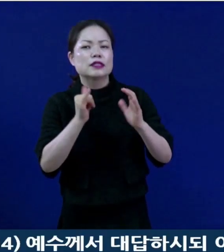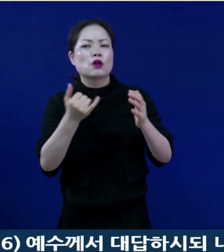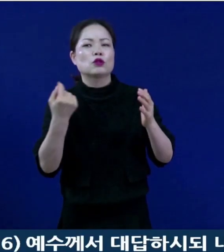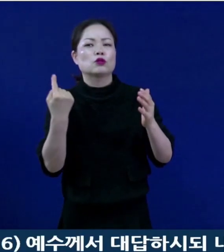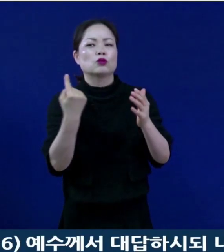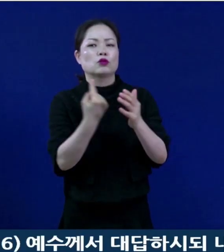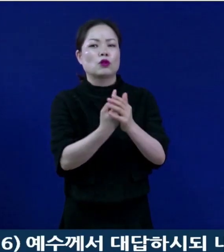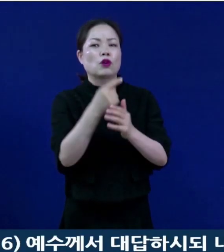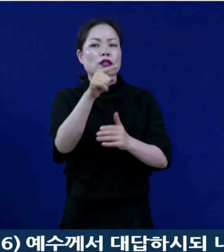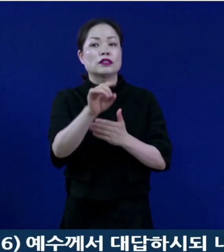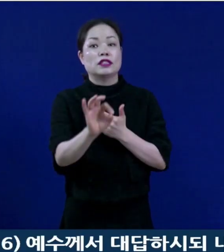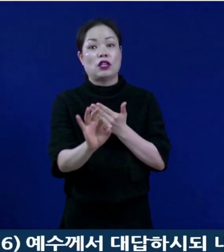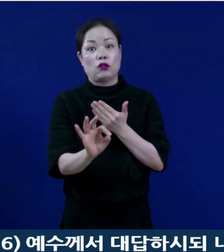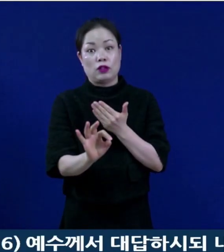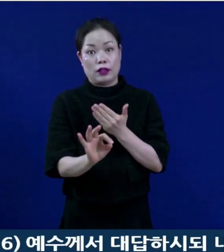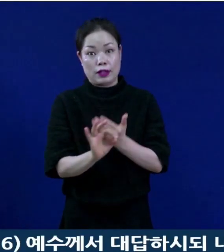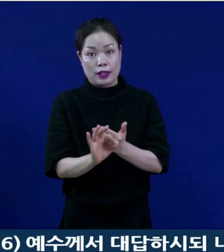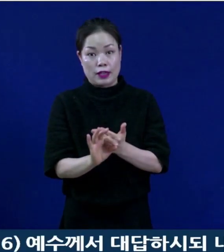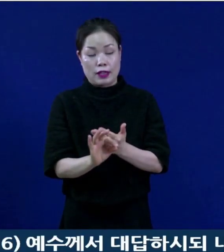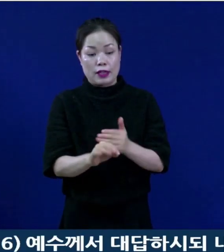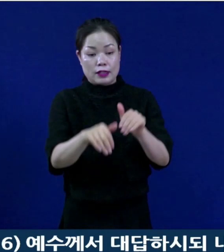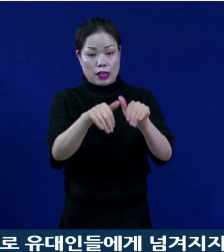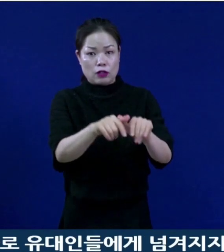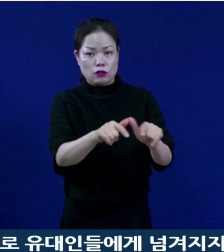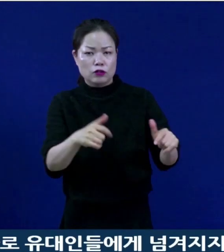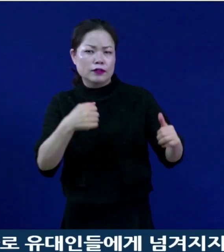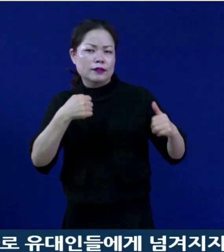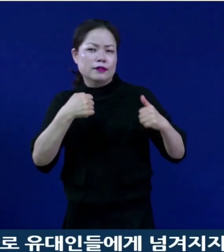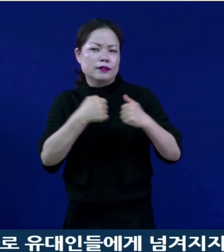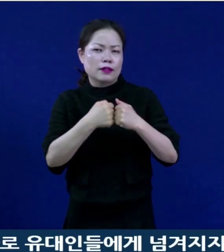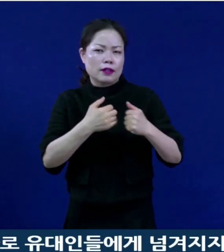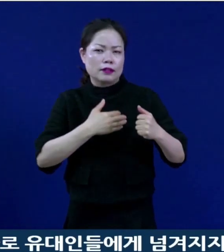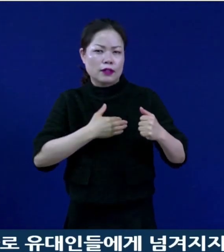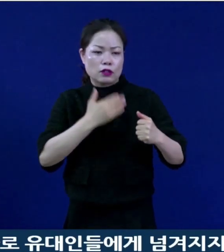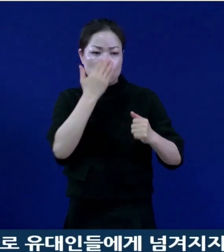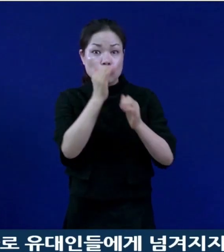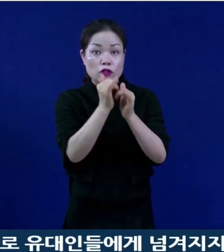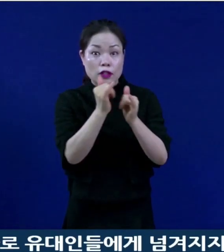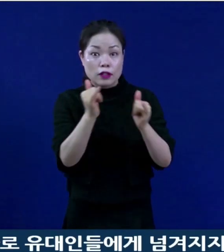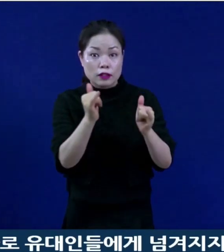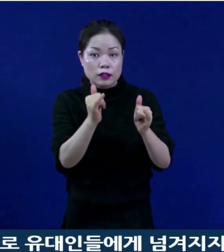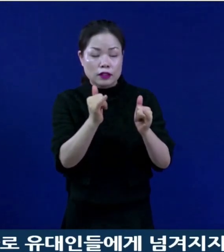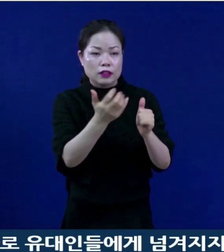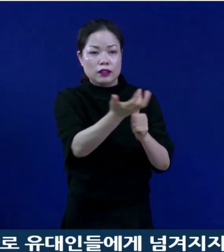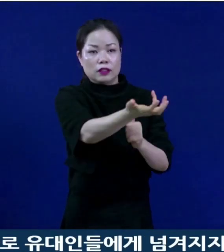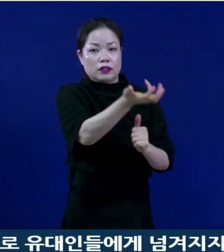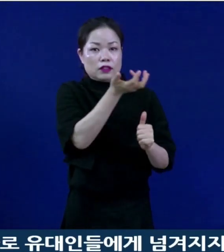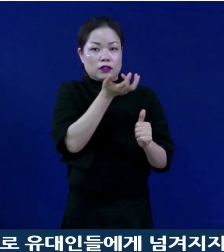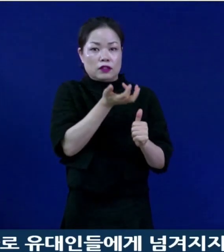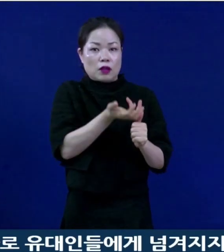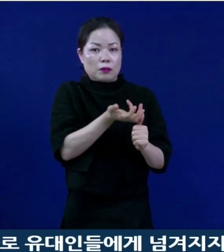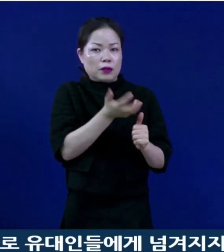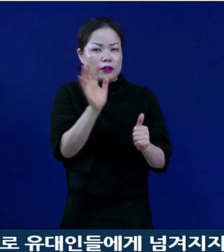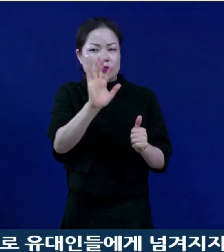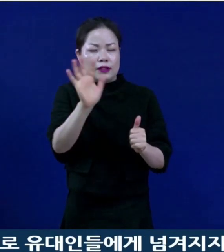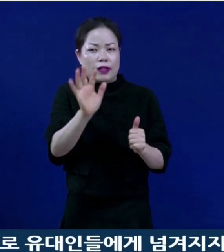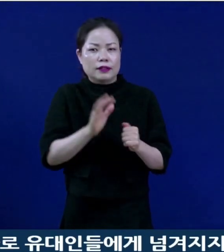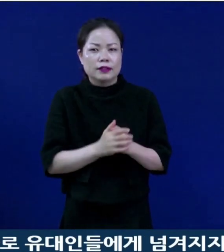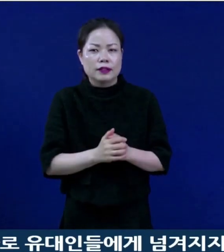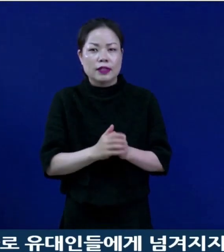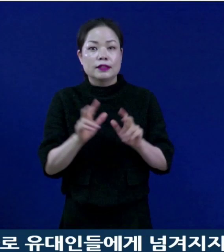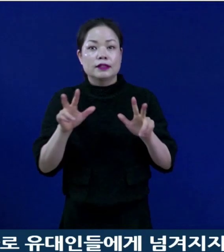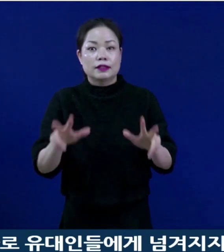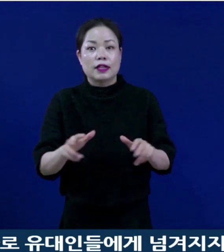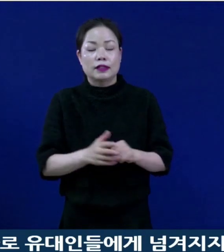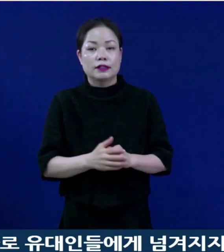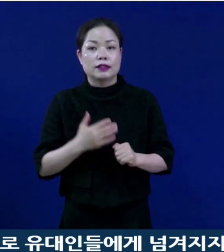세상에 속한 것이었더라면 내 종들이 싸워 나로 유대인에게 넘겨지지 않게 하였으리라.